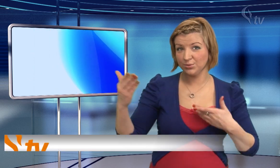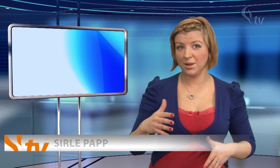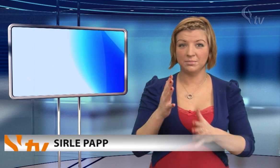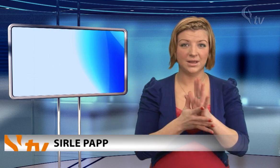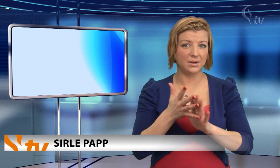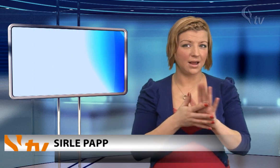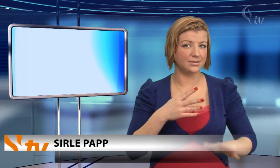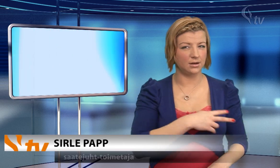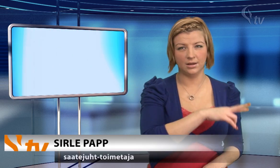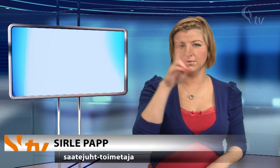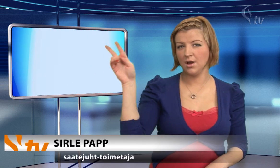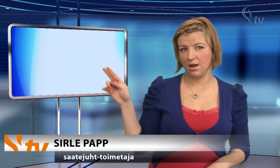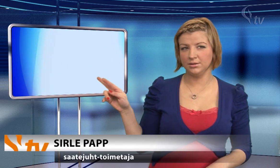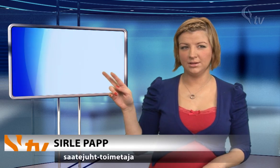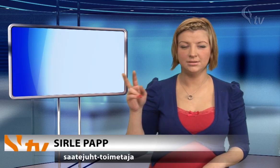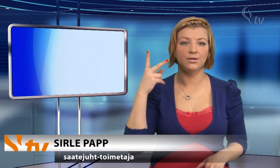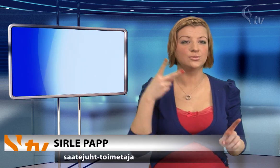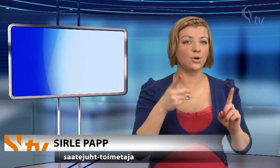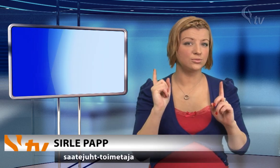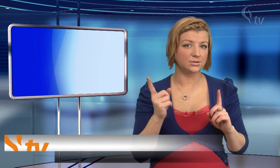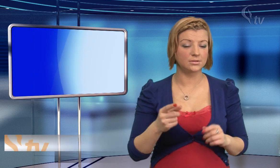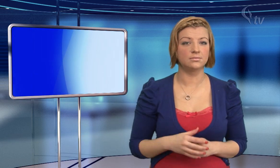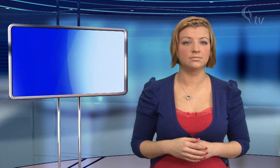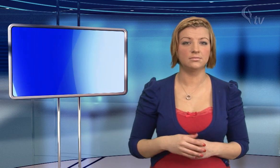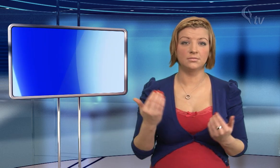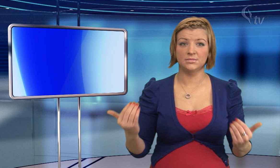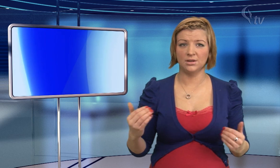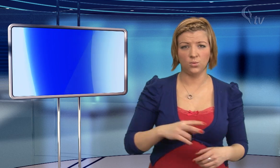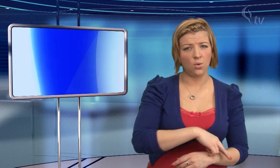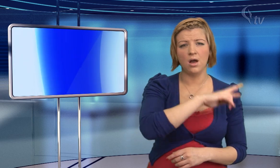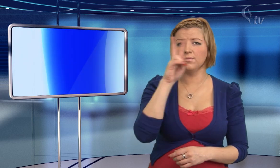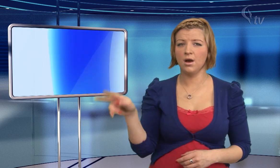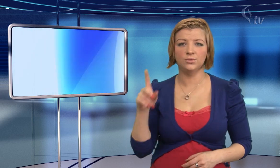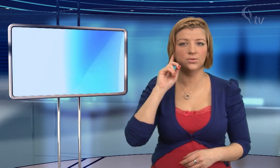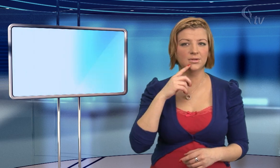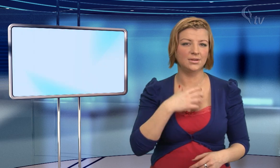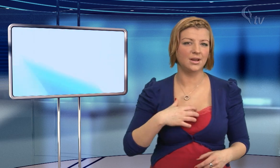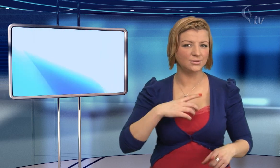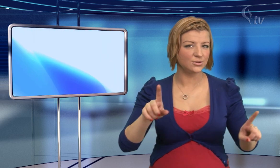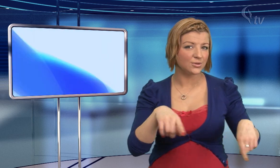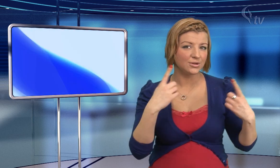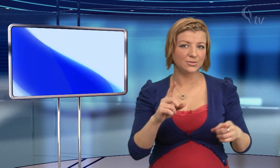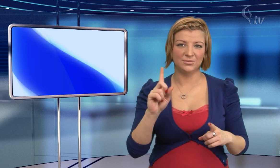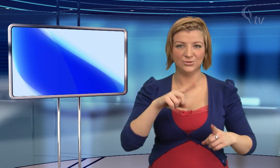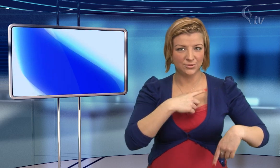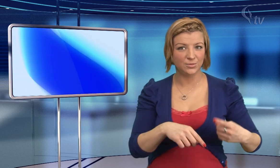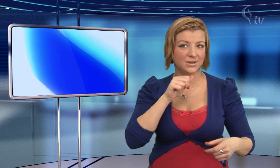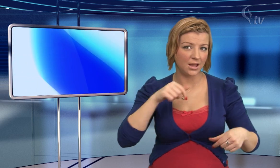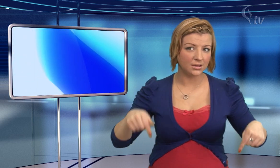Tere tulemast viipekeelsesse Ringvaatesse 2011, kus me teeme ülevaate tähtsamatest sündmustest kurtide elus